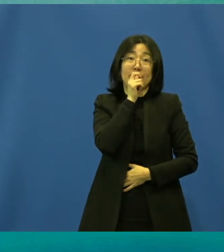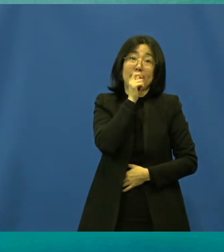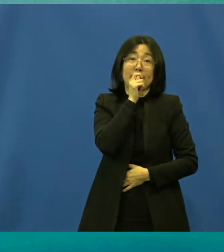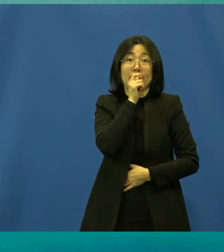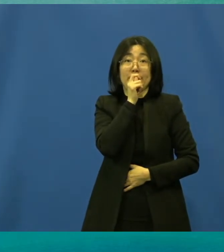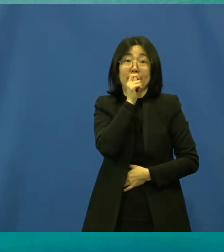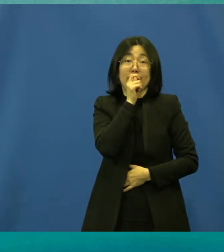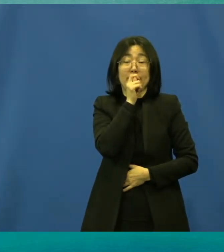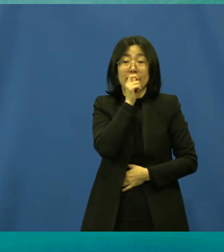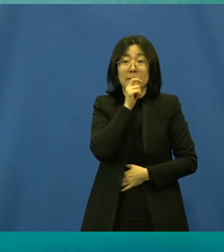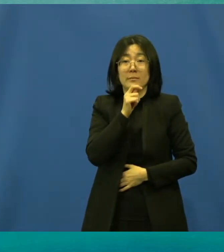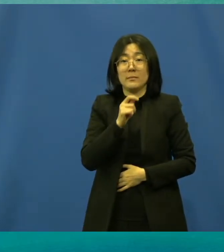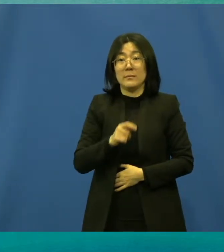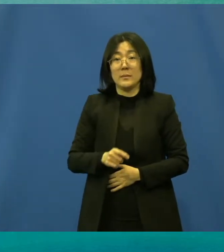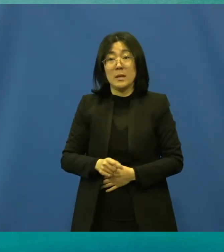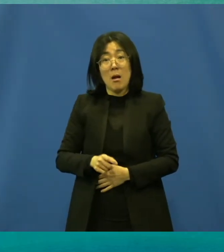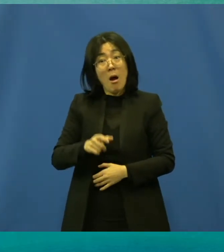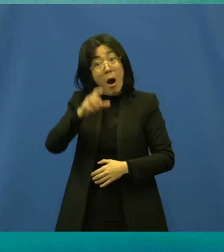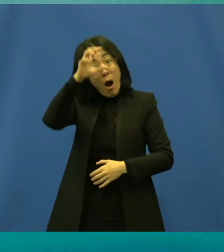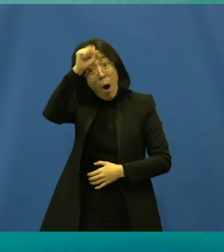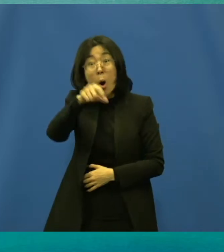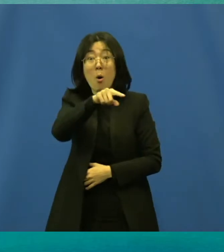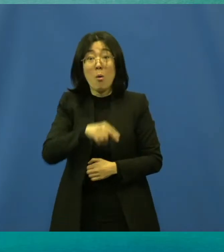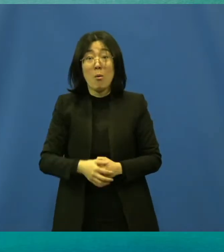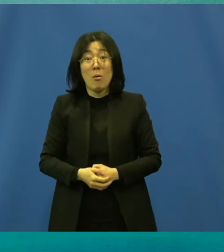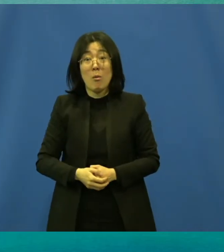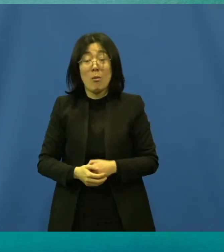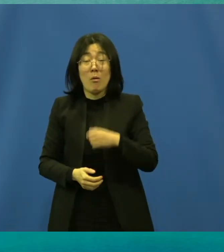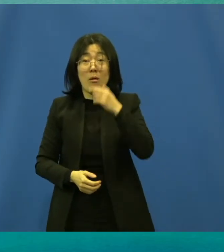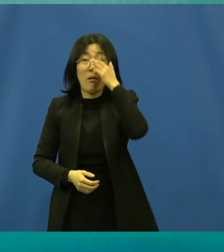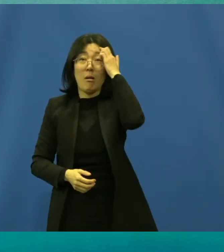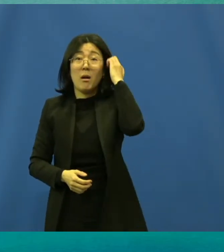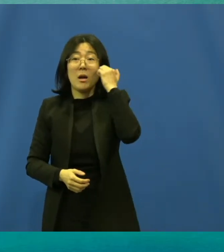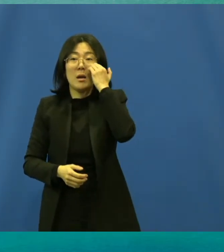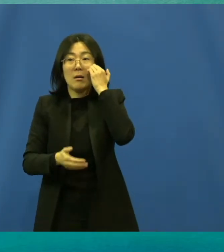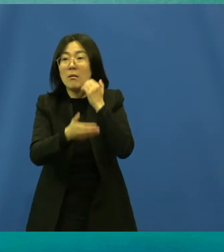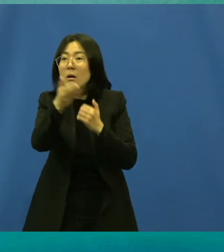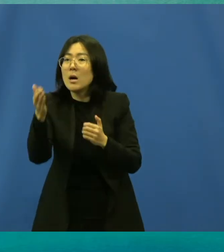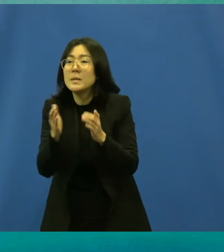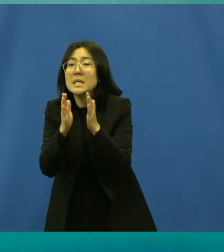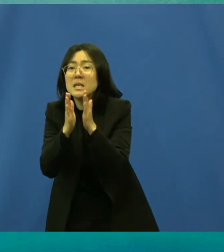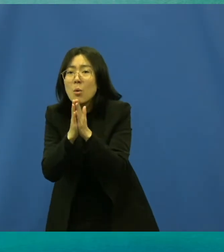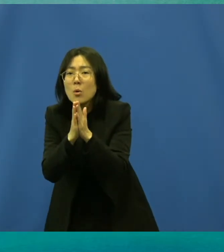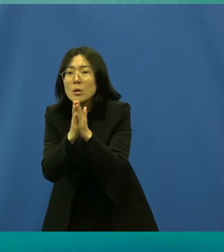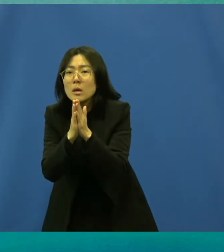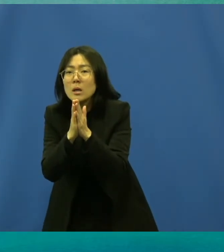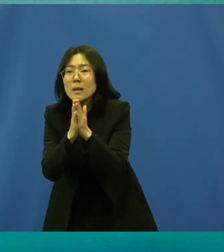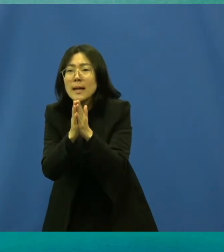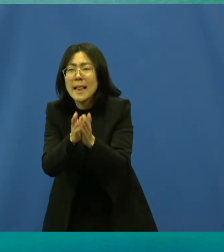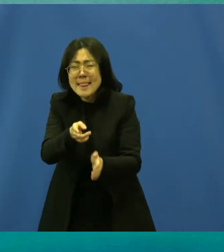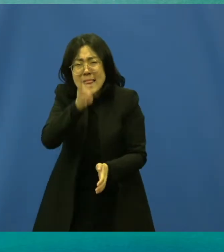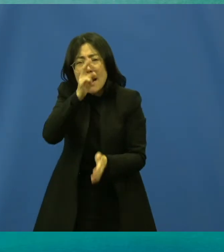성도 여러분, 기도에는 타이밍이 있습니다.